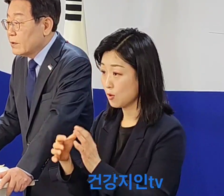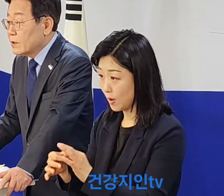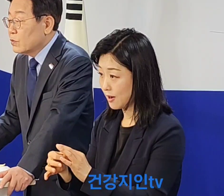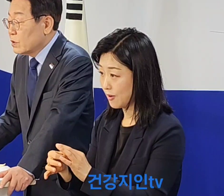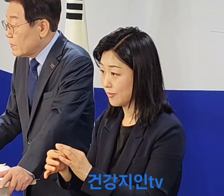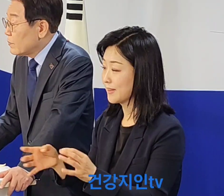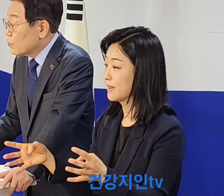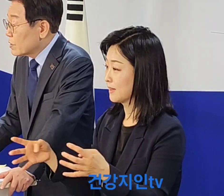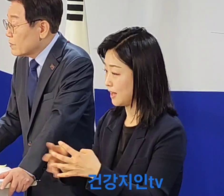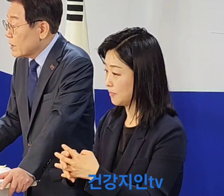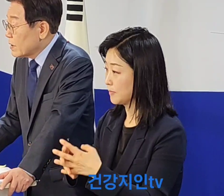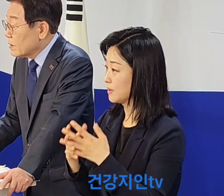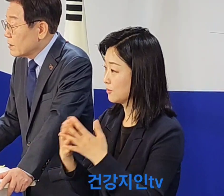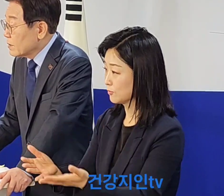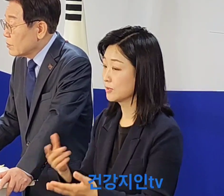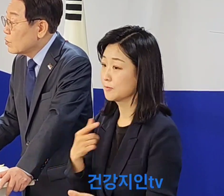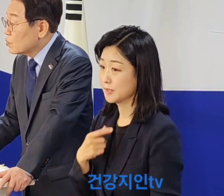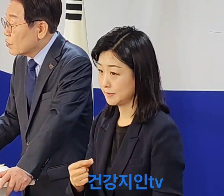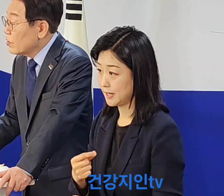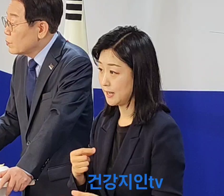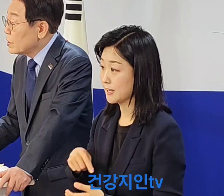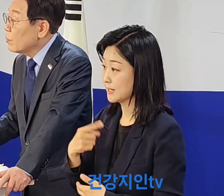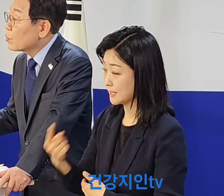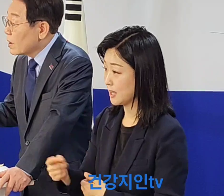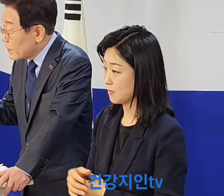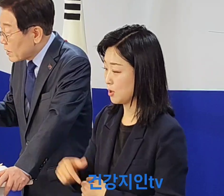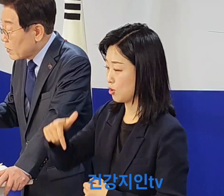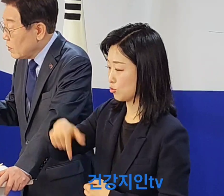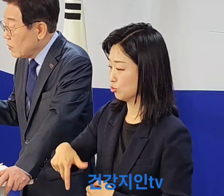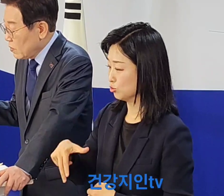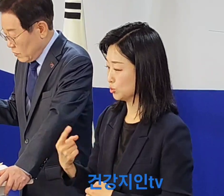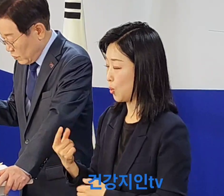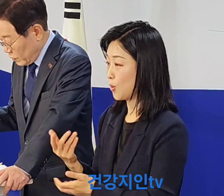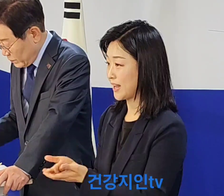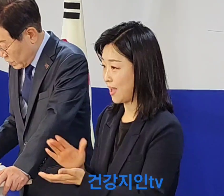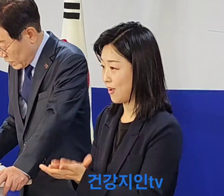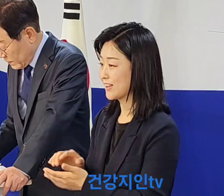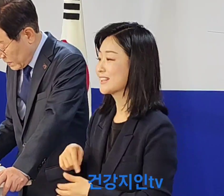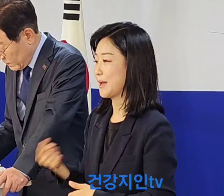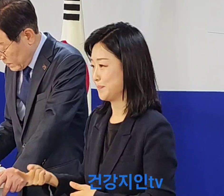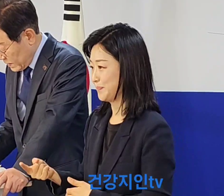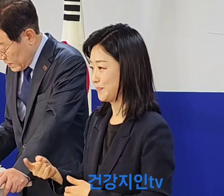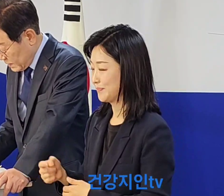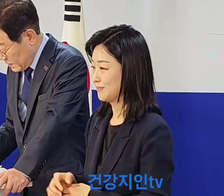타결 짚고 넘어가면 좋겠습니다. 그리고 구조개혁 문제는 그 다음 단계로 논의하면 좋겠다는 말씀드립니다.